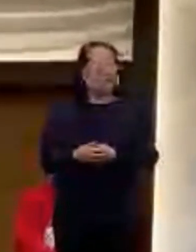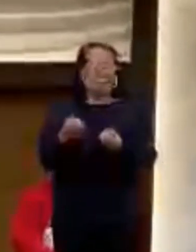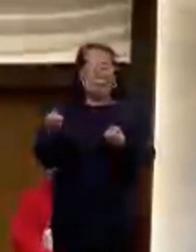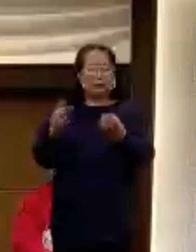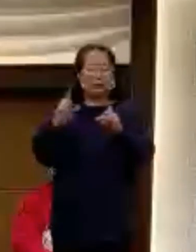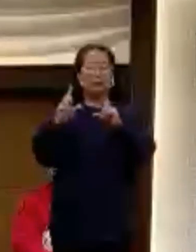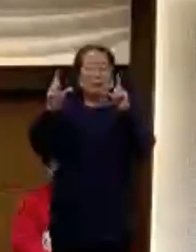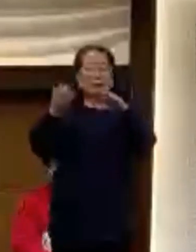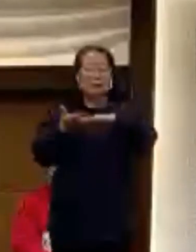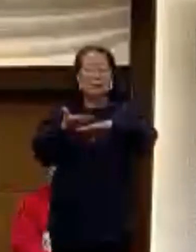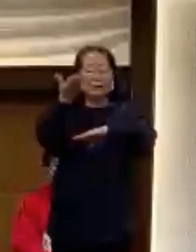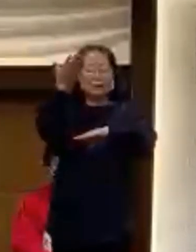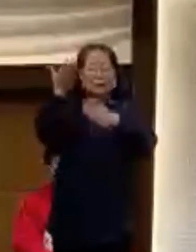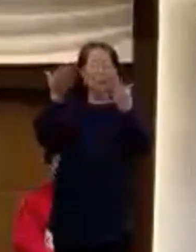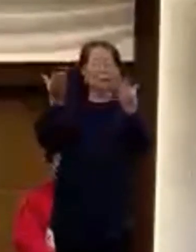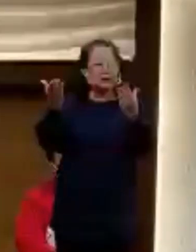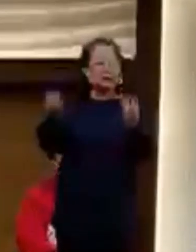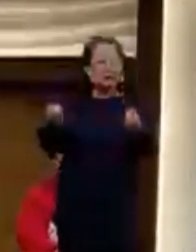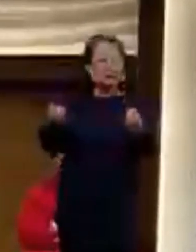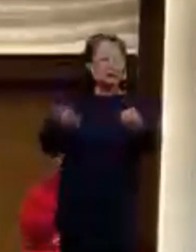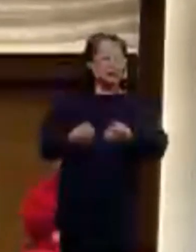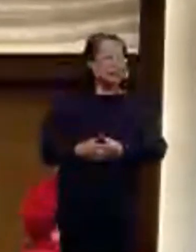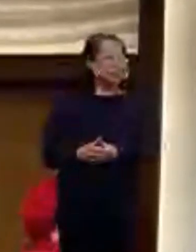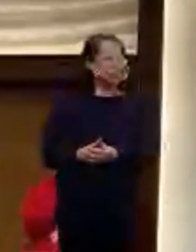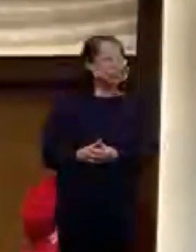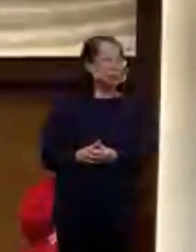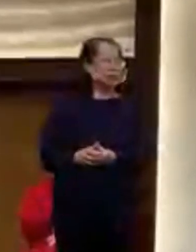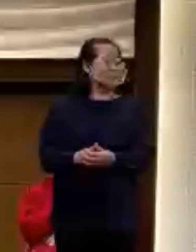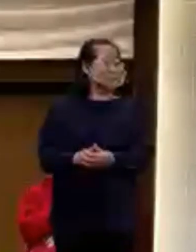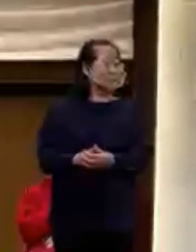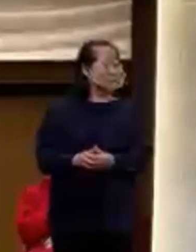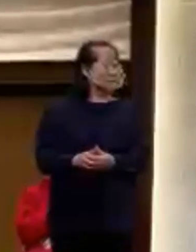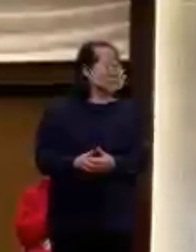祝電の披露以上でございます。